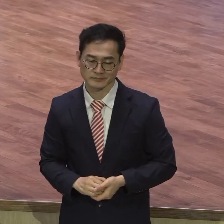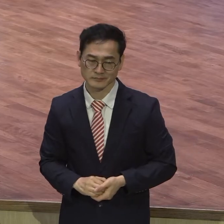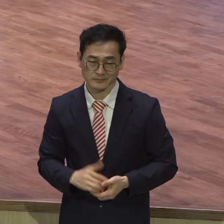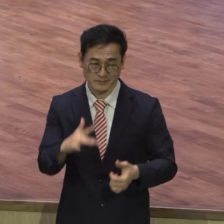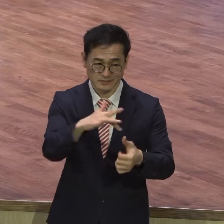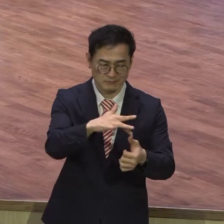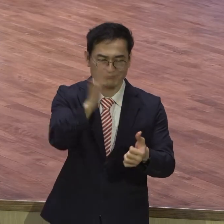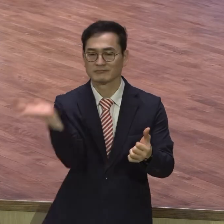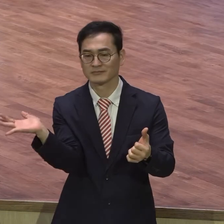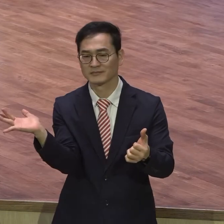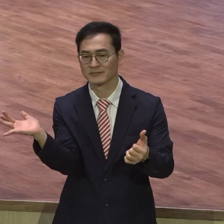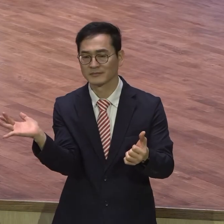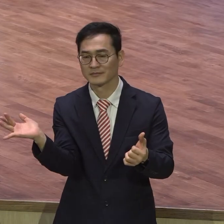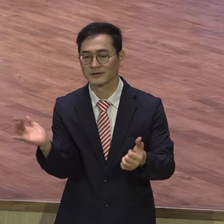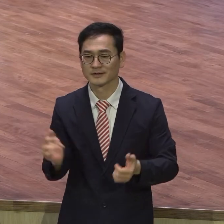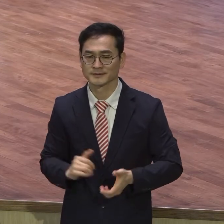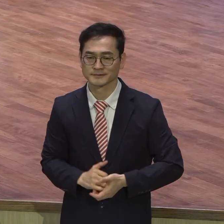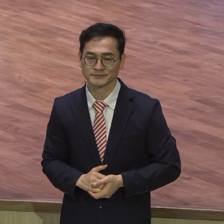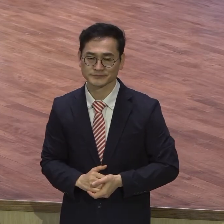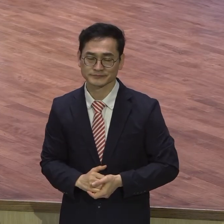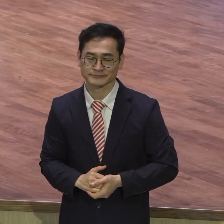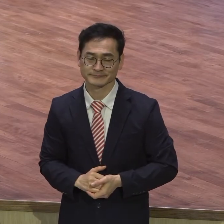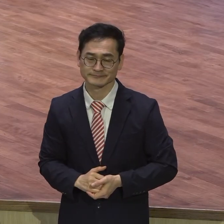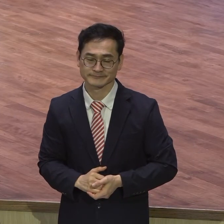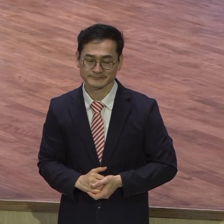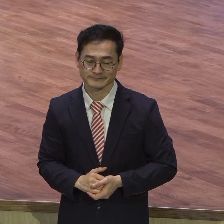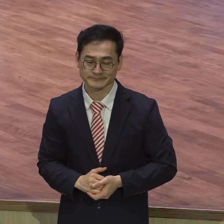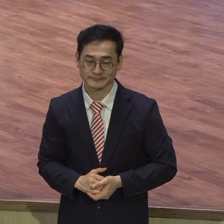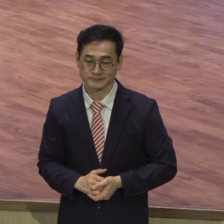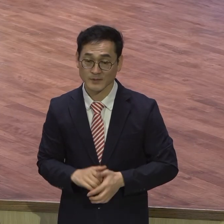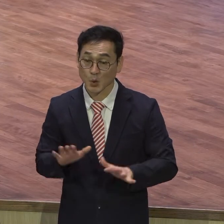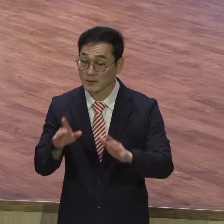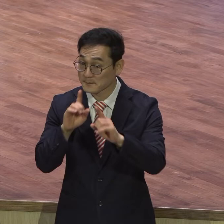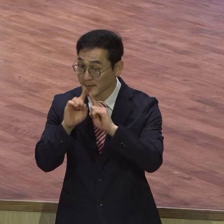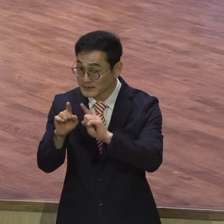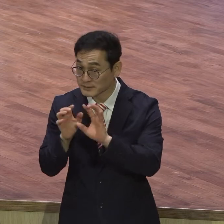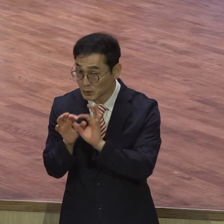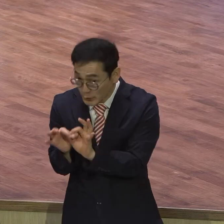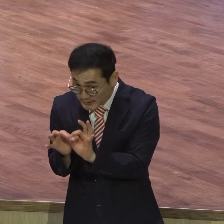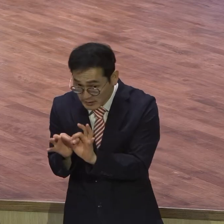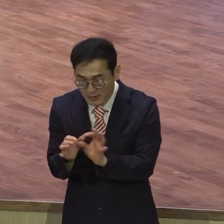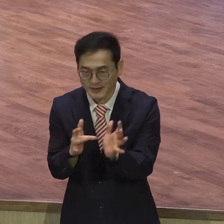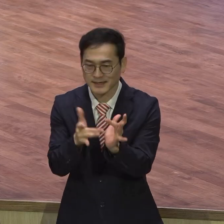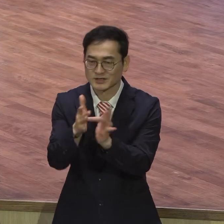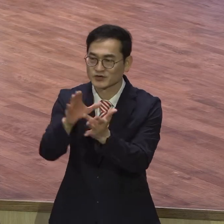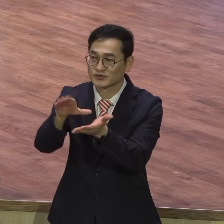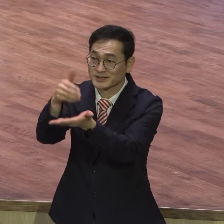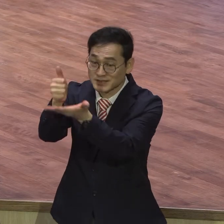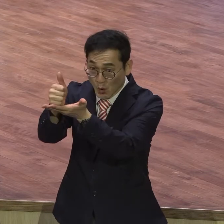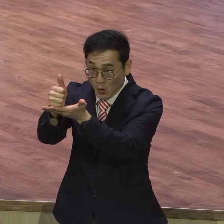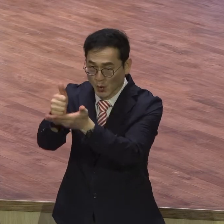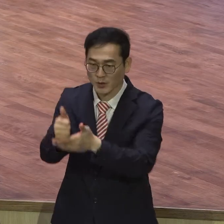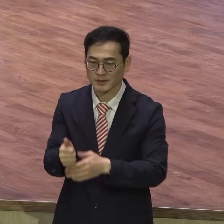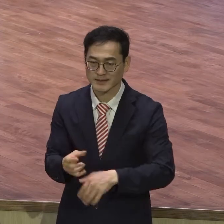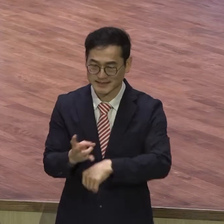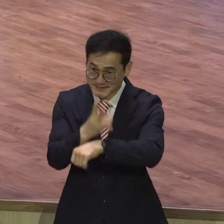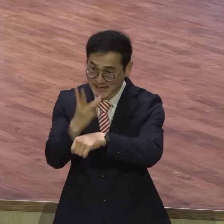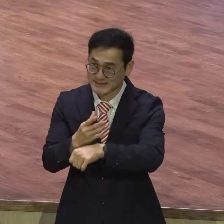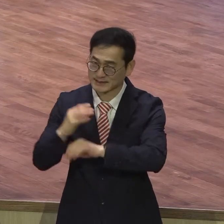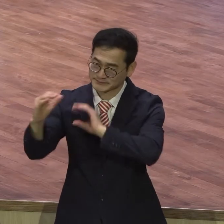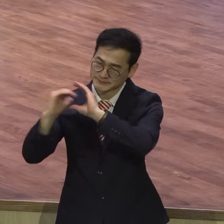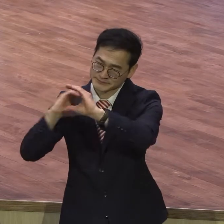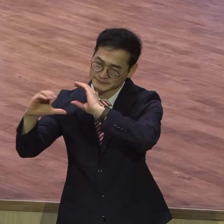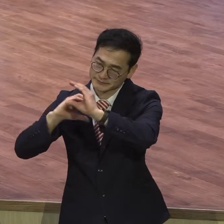이런 역사가 일어났어요 영계 모든 성도들 오늘 말씀을 통해서 예수 그리스도와 24시 소통하면서